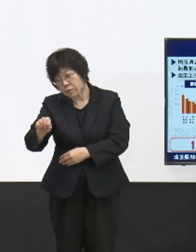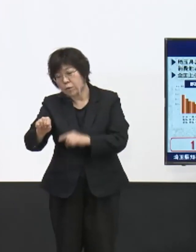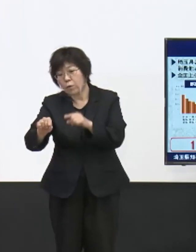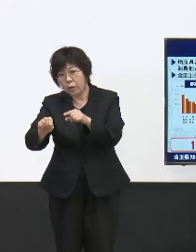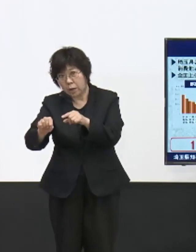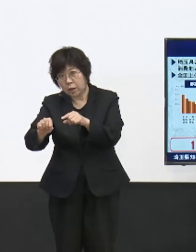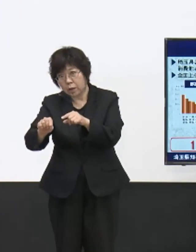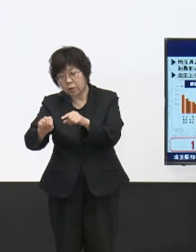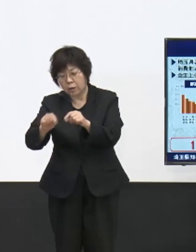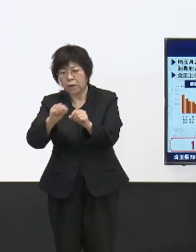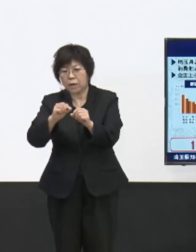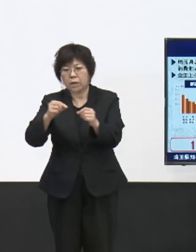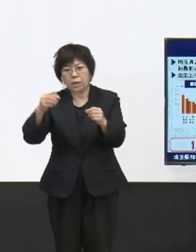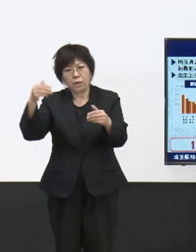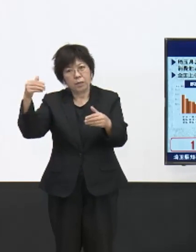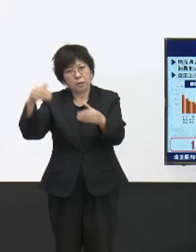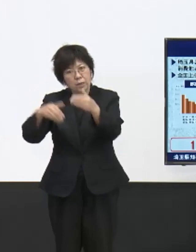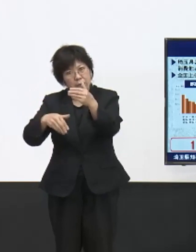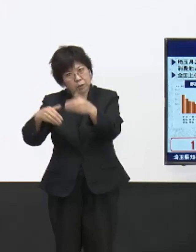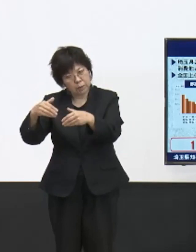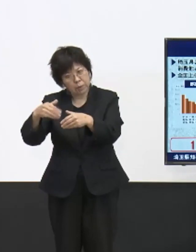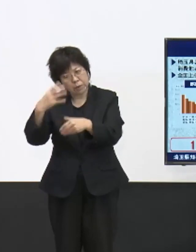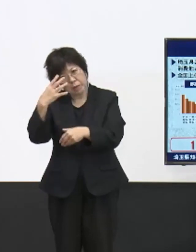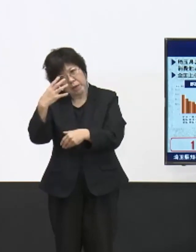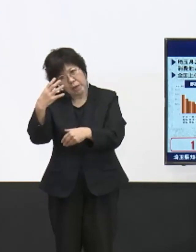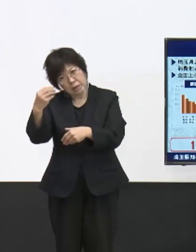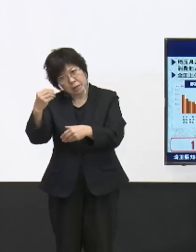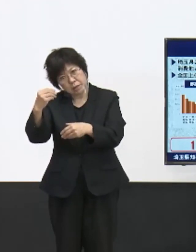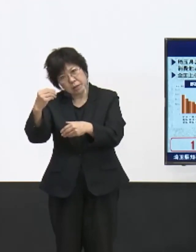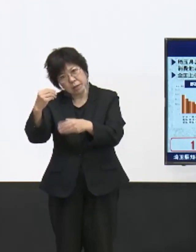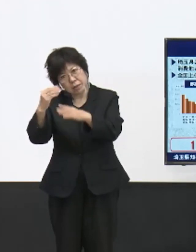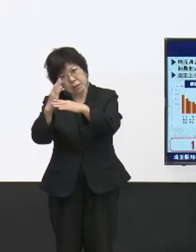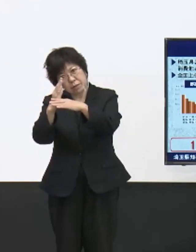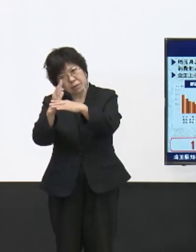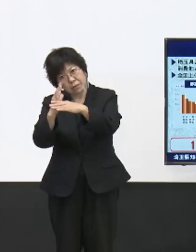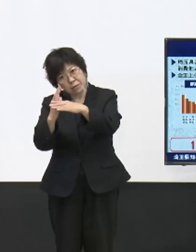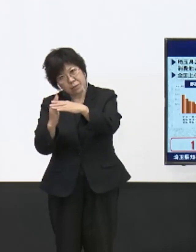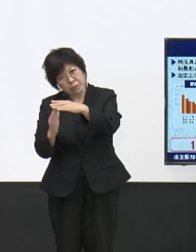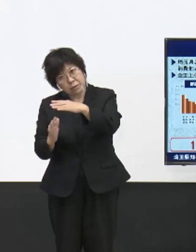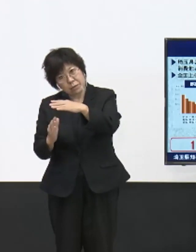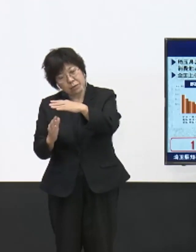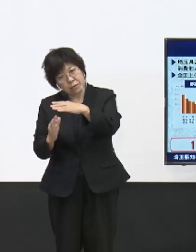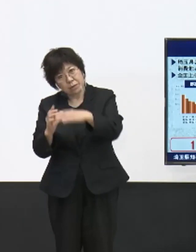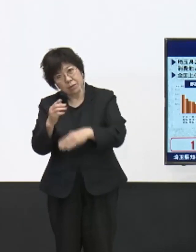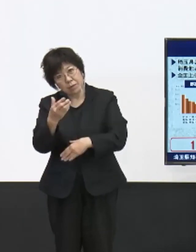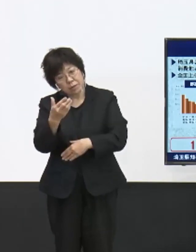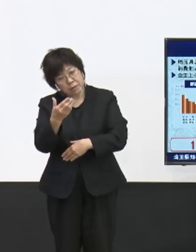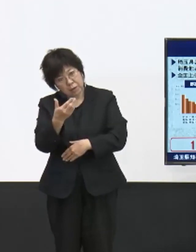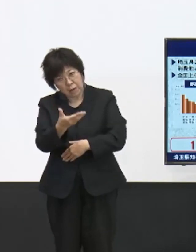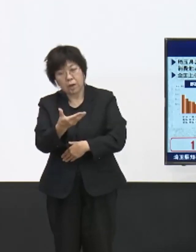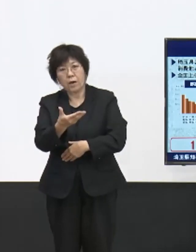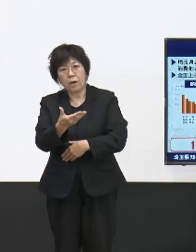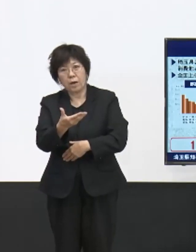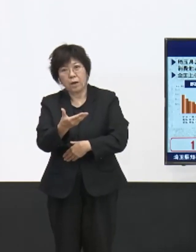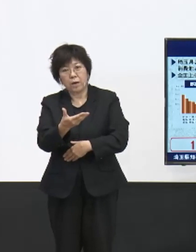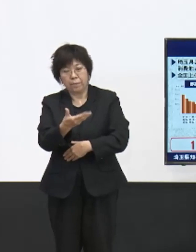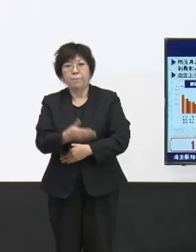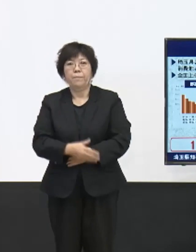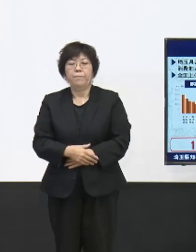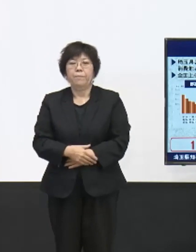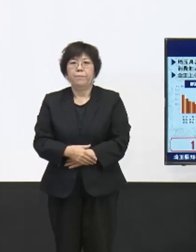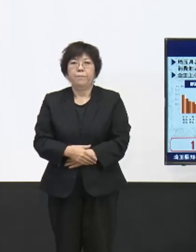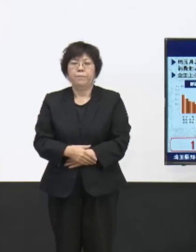への、その関心の高さというのが、いまいちだったんではないかというような見方もありますけれども、その点についてはいかがでしょう